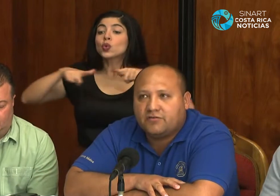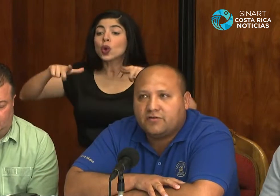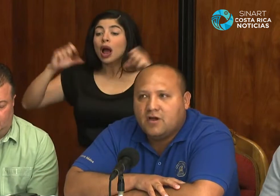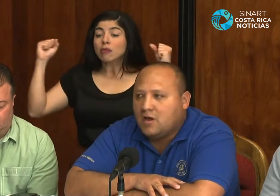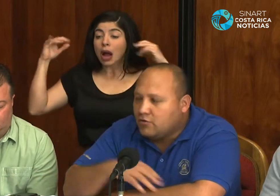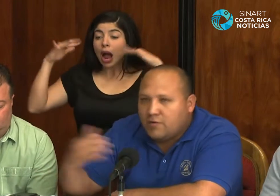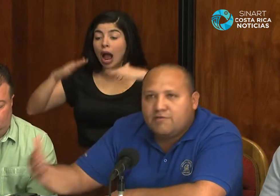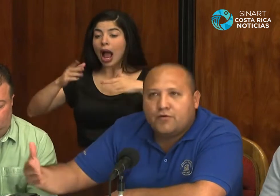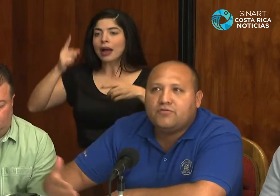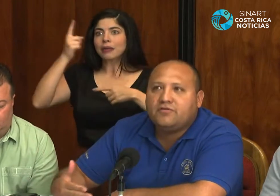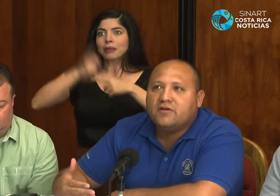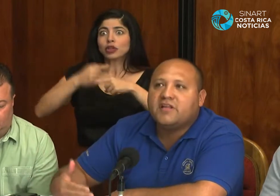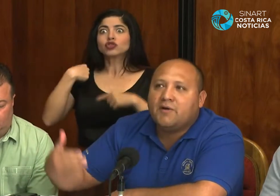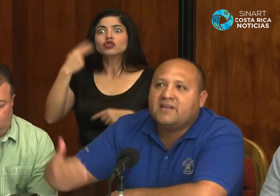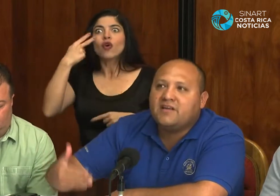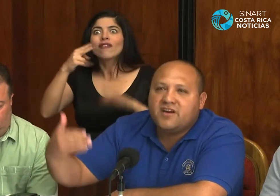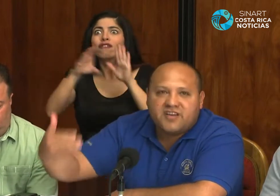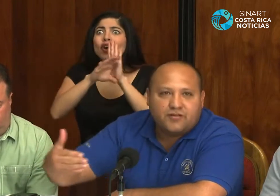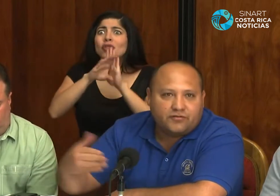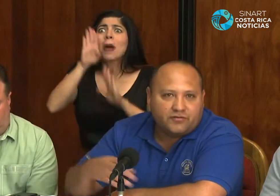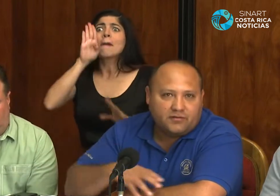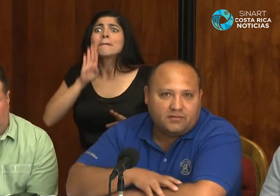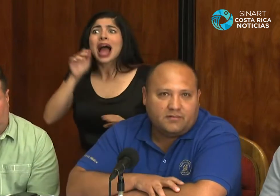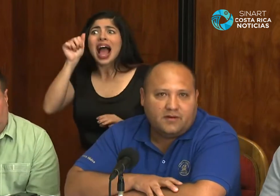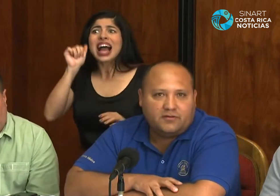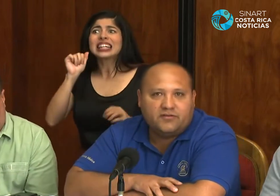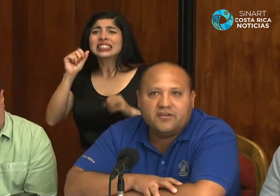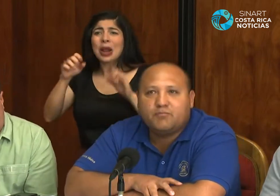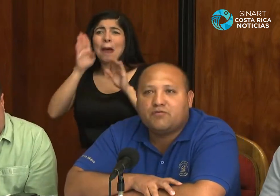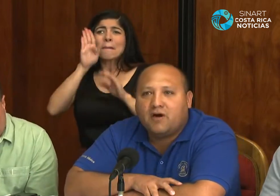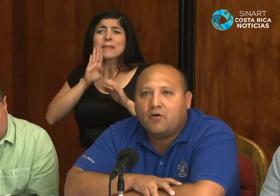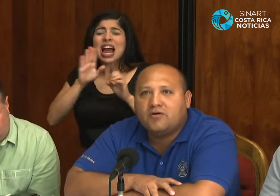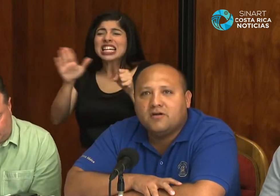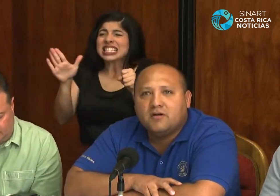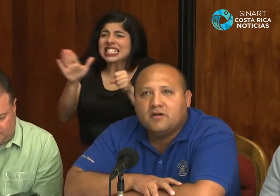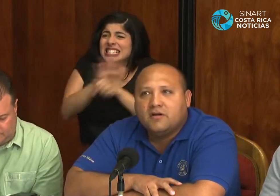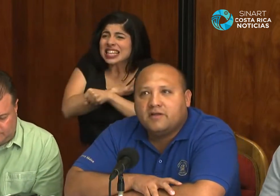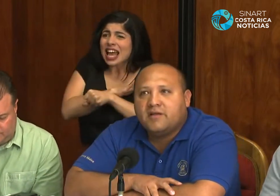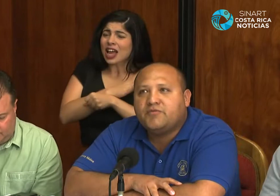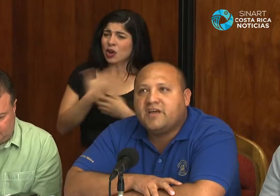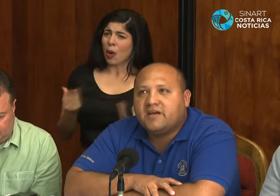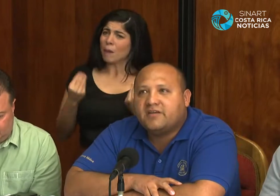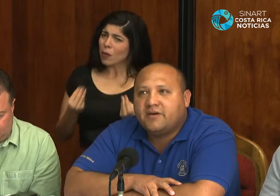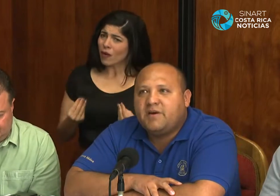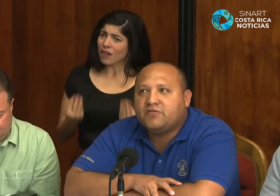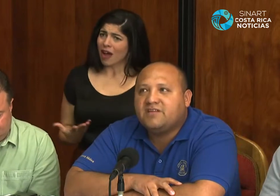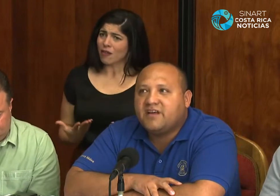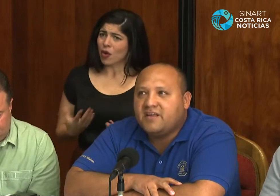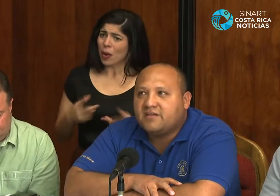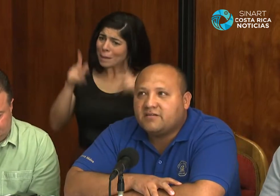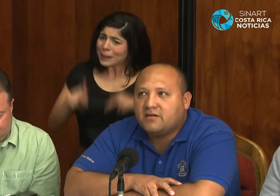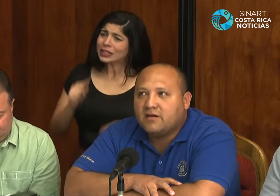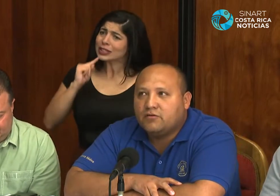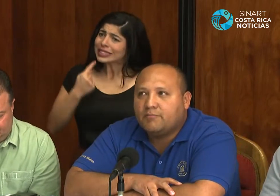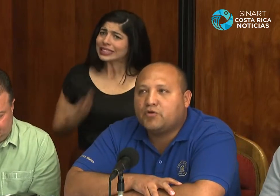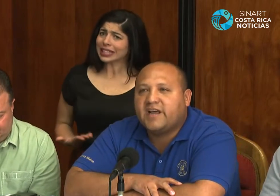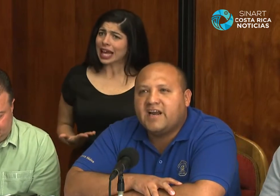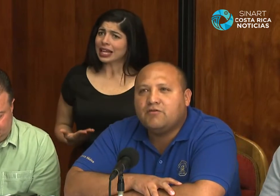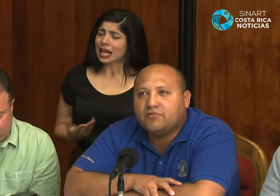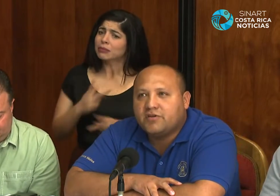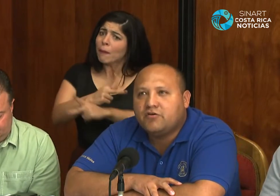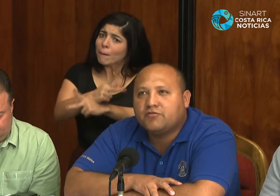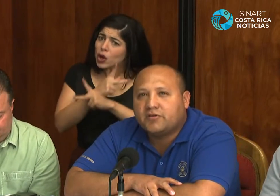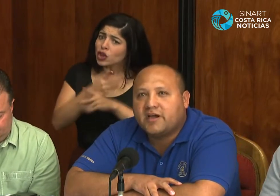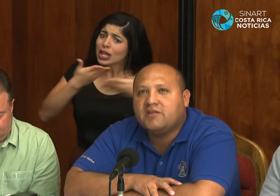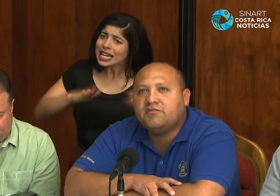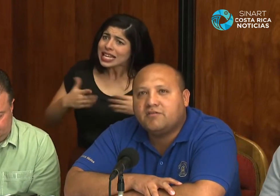diferentes centros. Yo vi fotos de varias ayer llenos. Entonces, por favor, tenemos que ser personas serias, proteger